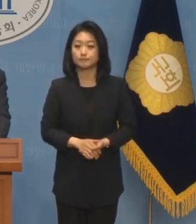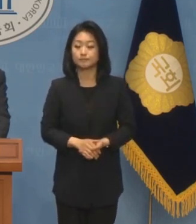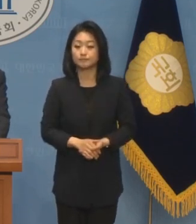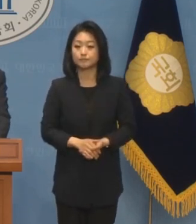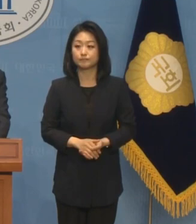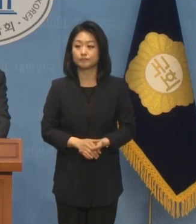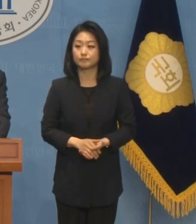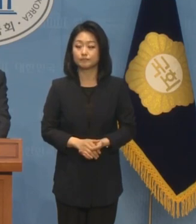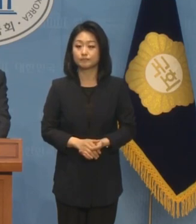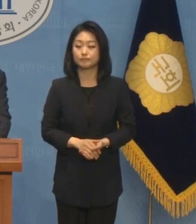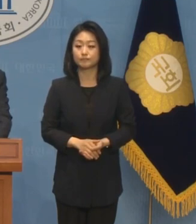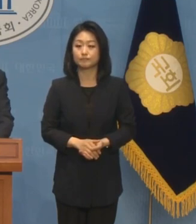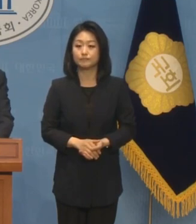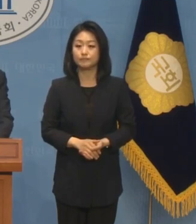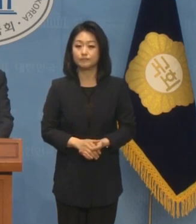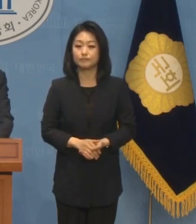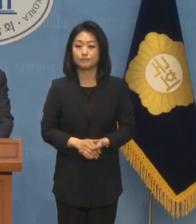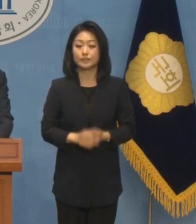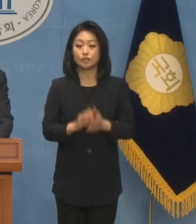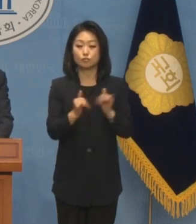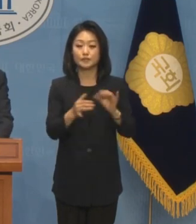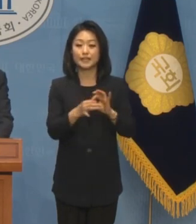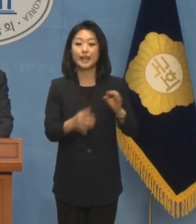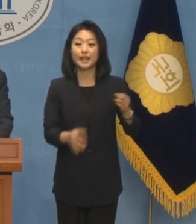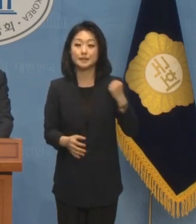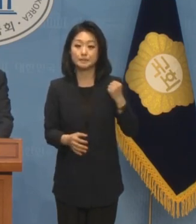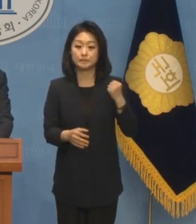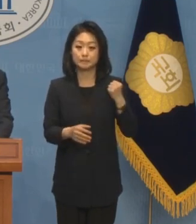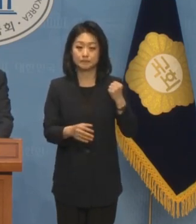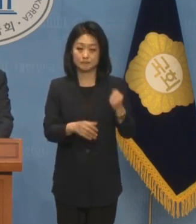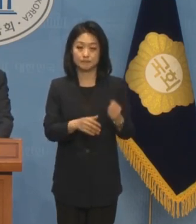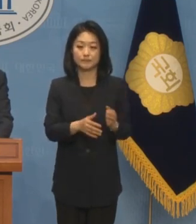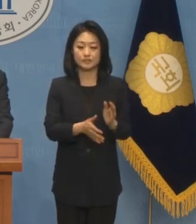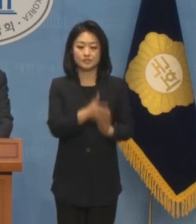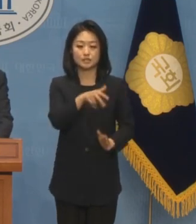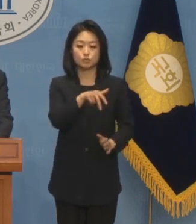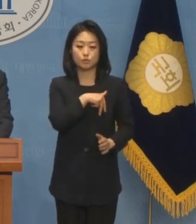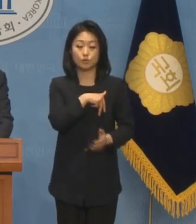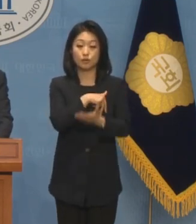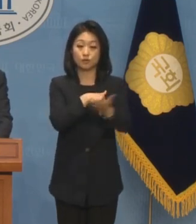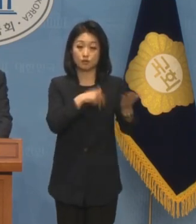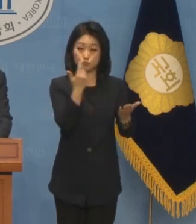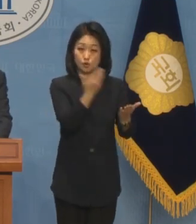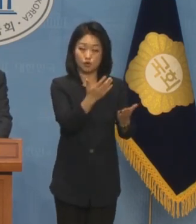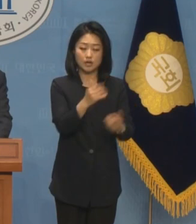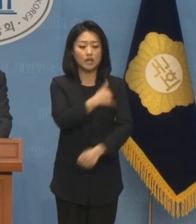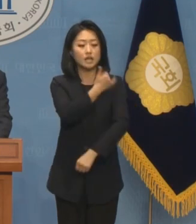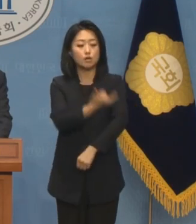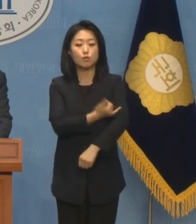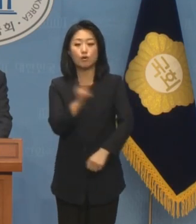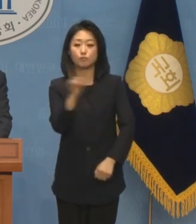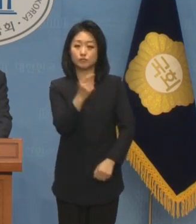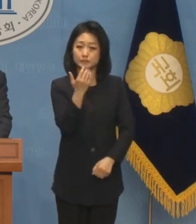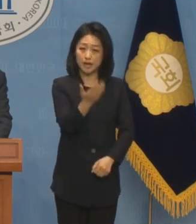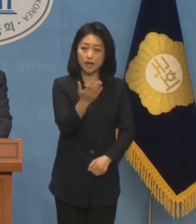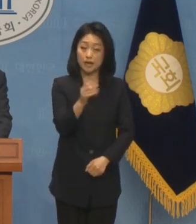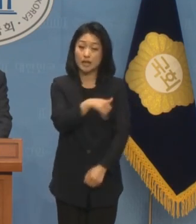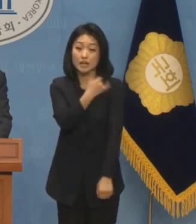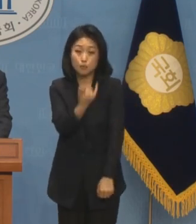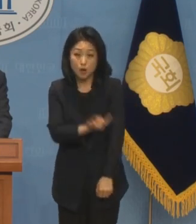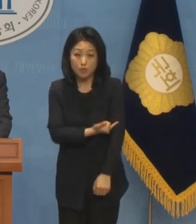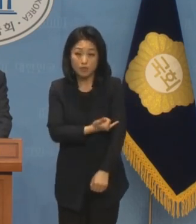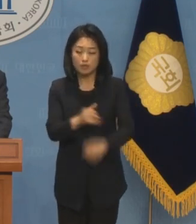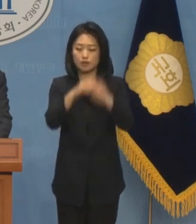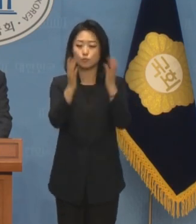우려스럽습니다 국 국민의 힘 소속 위원들에게 묻고 싶습니다 인권이란 무엇입니까 인권은